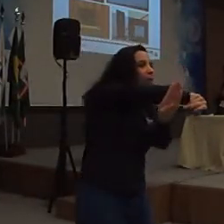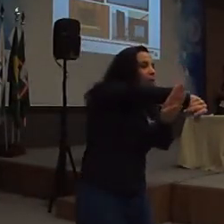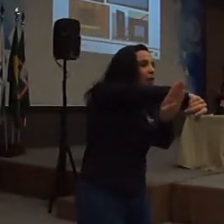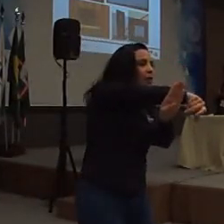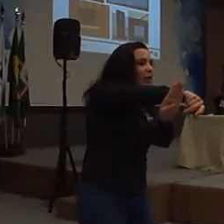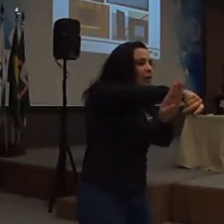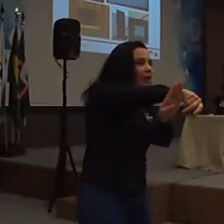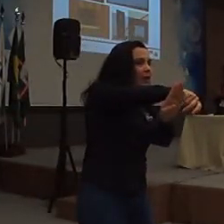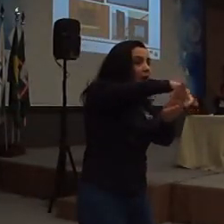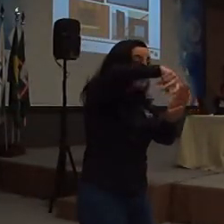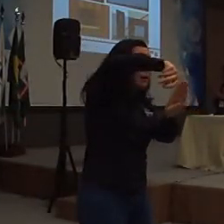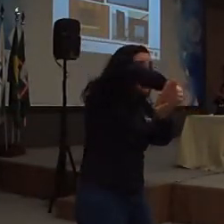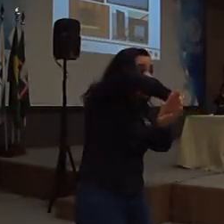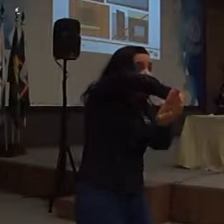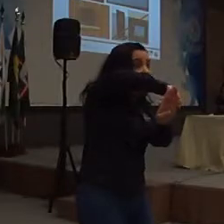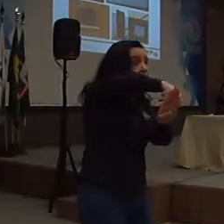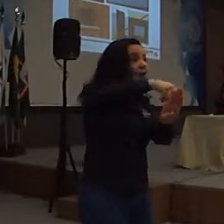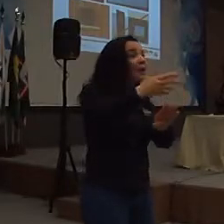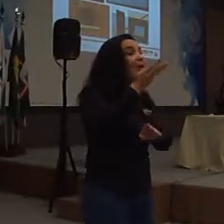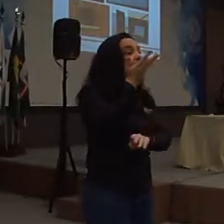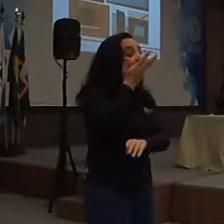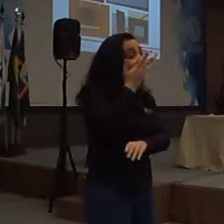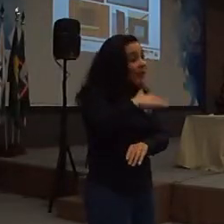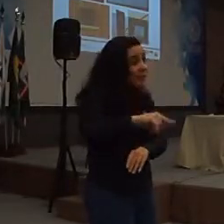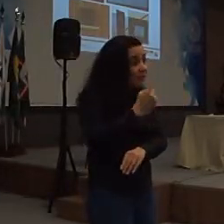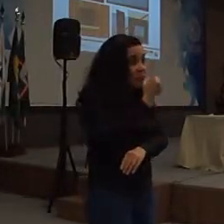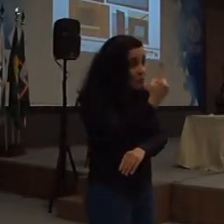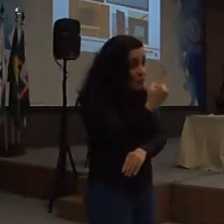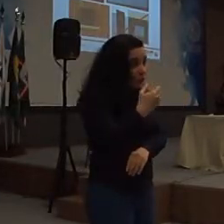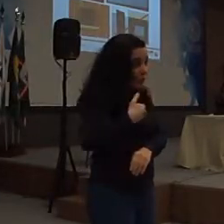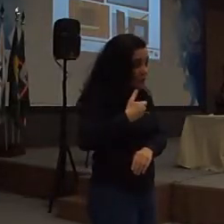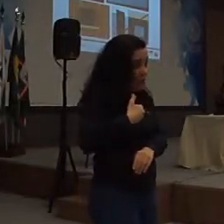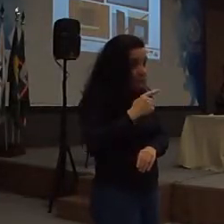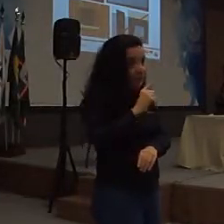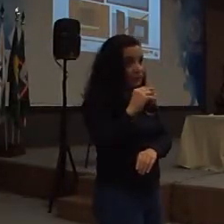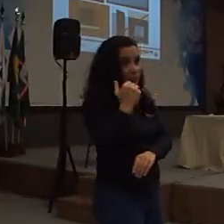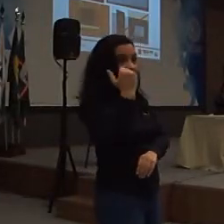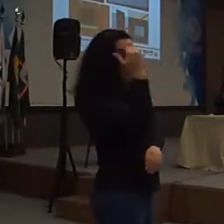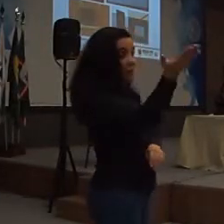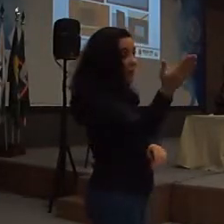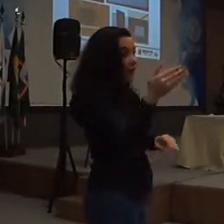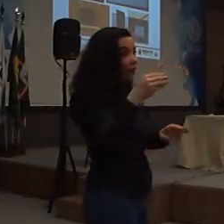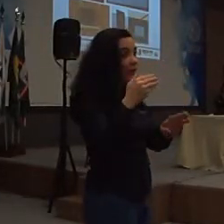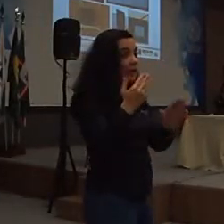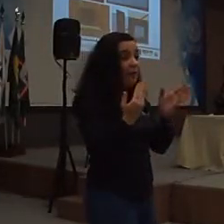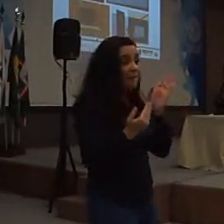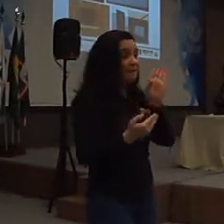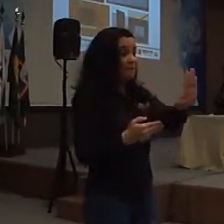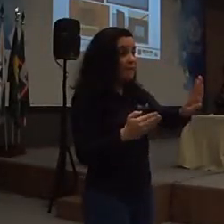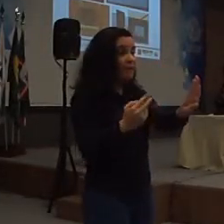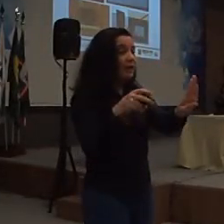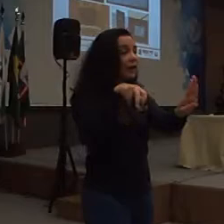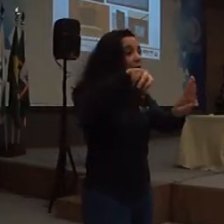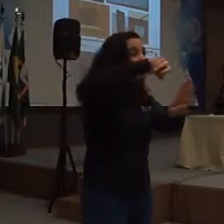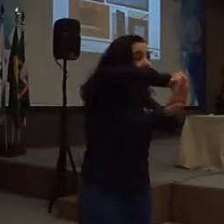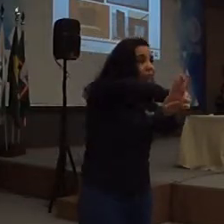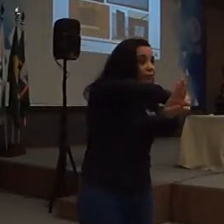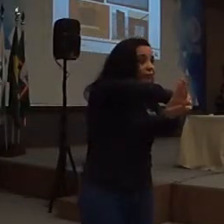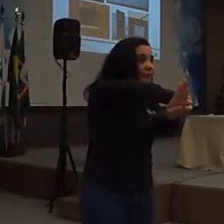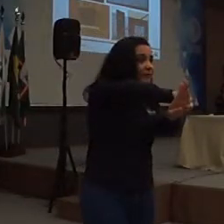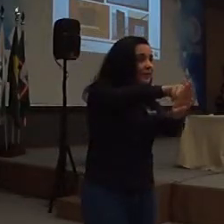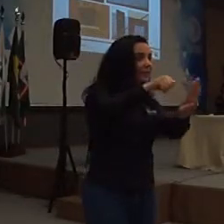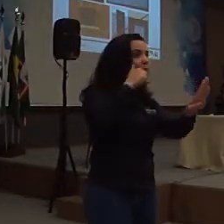Simplesmente a mãe estava com a criança pequena de 1 ano e pouco, ela caiu do lado dentro do banheiro, a porta trancada, e ela caiu atrás da